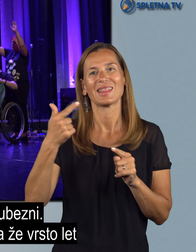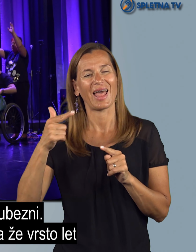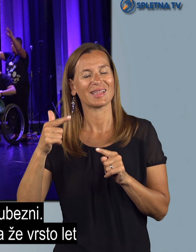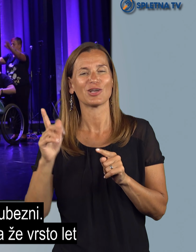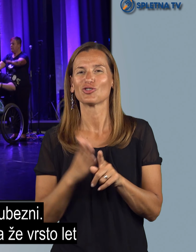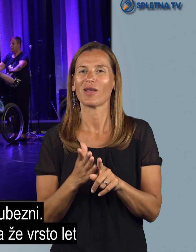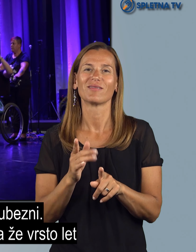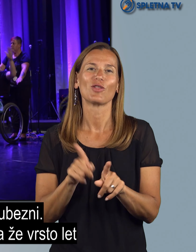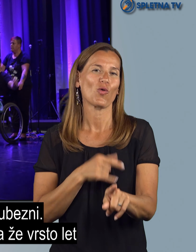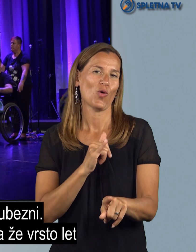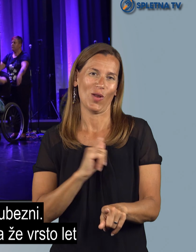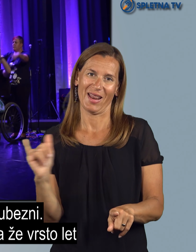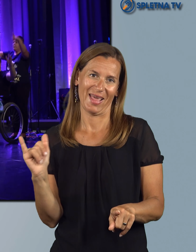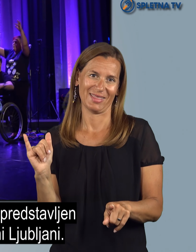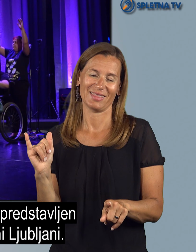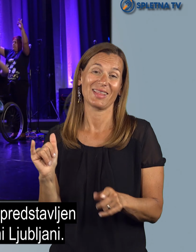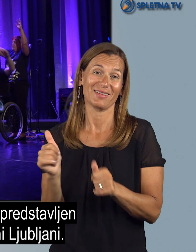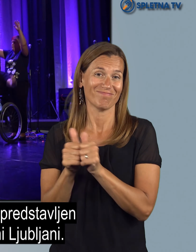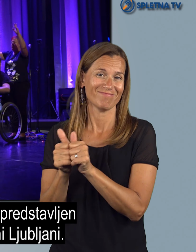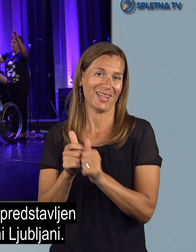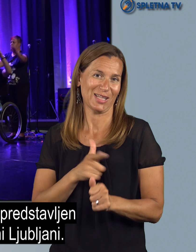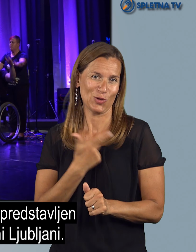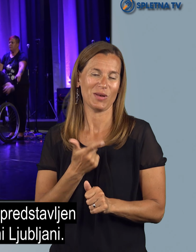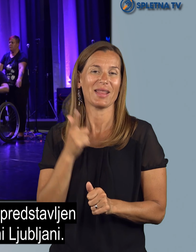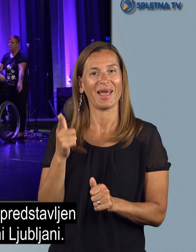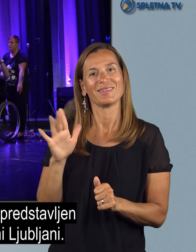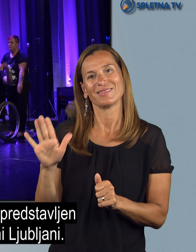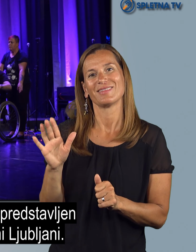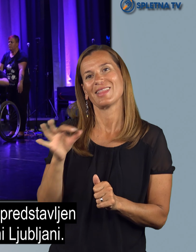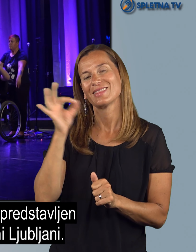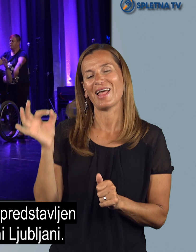njun dan v sončni Ljubljani.